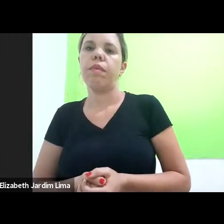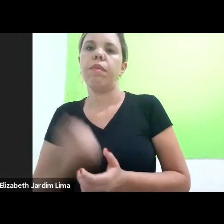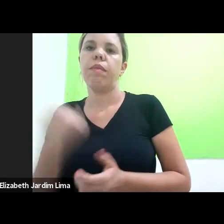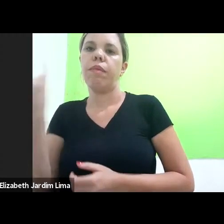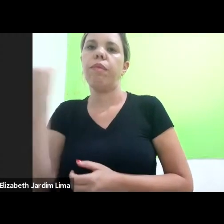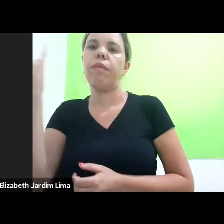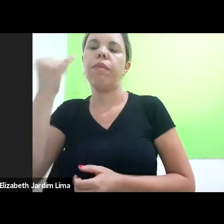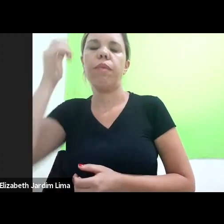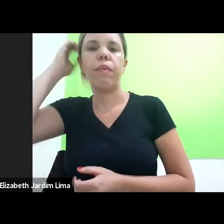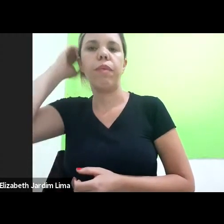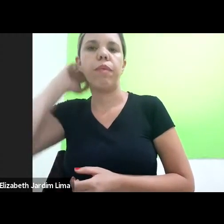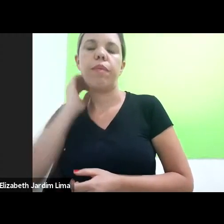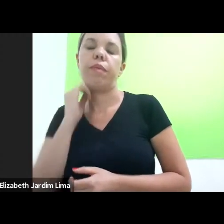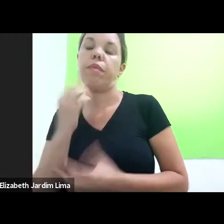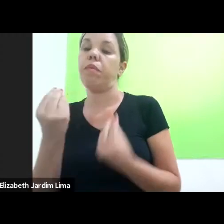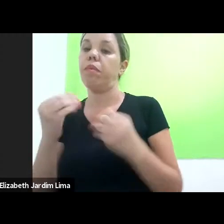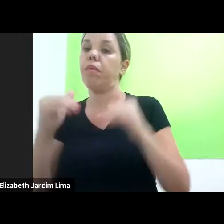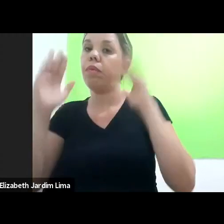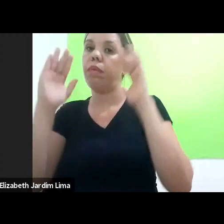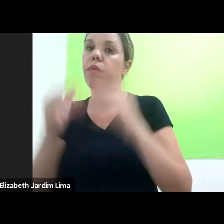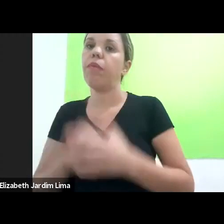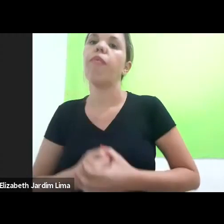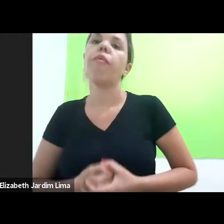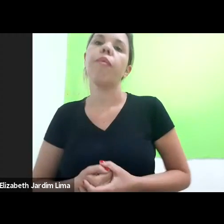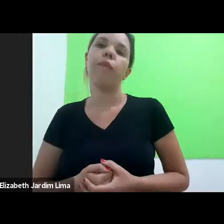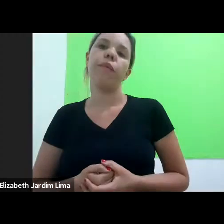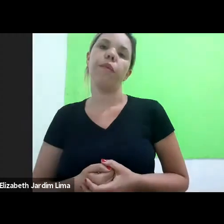foi importante demais